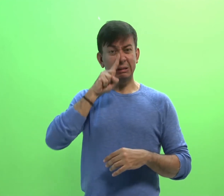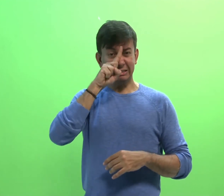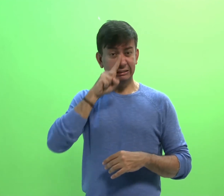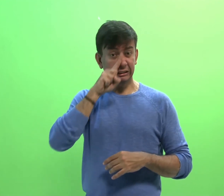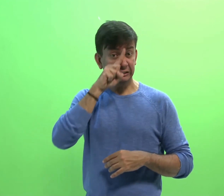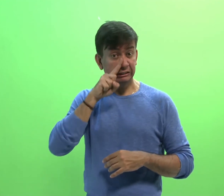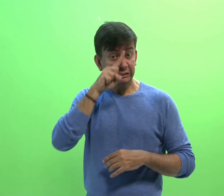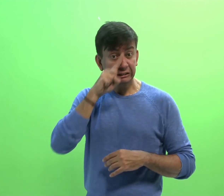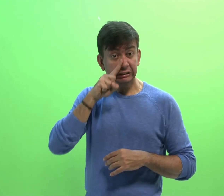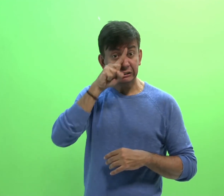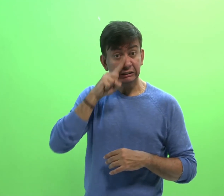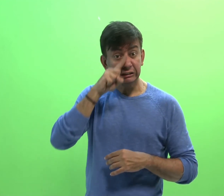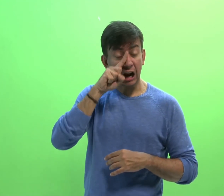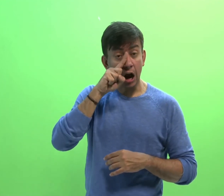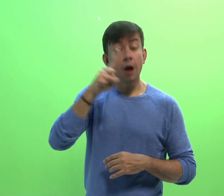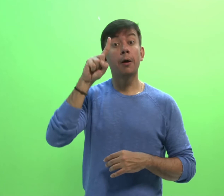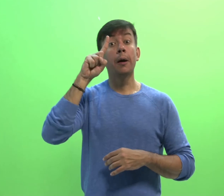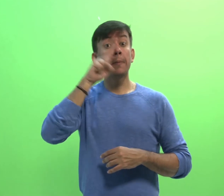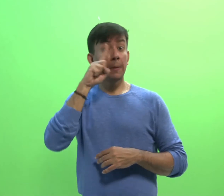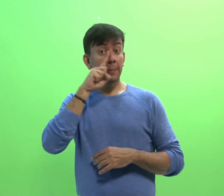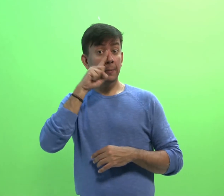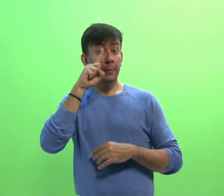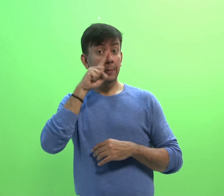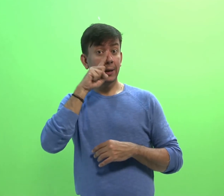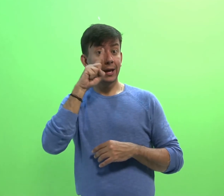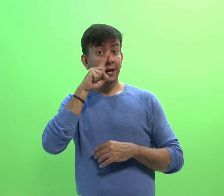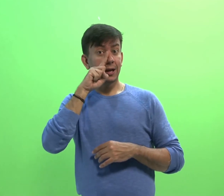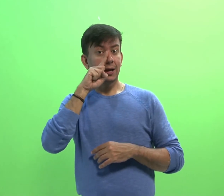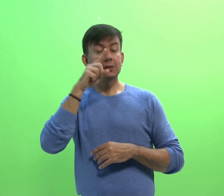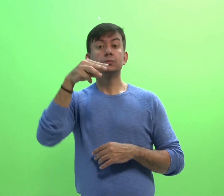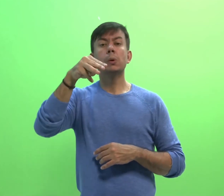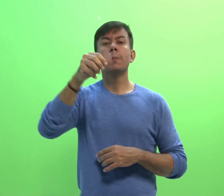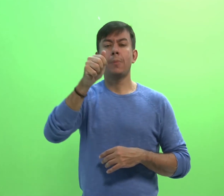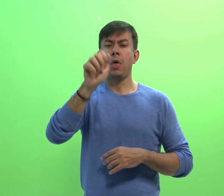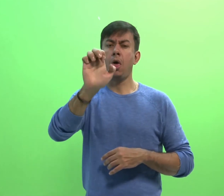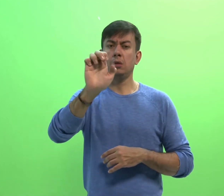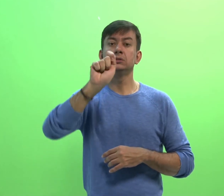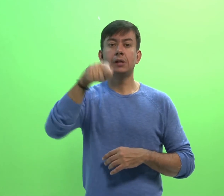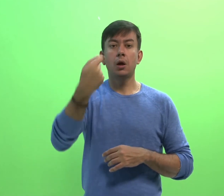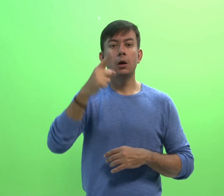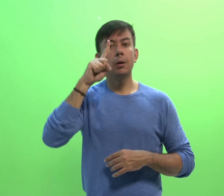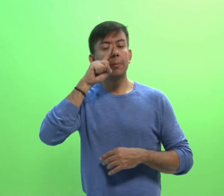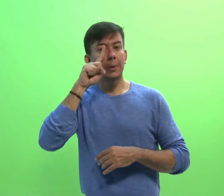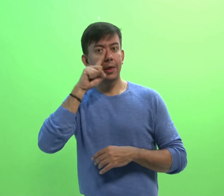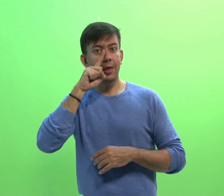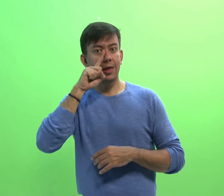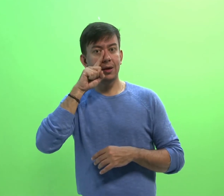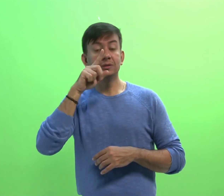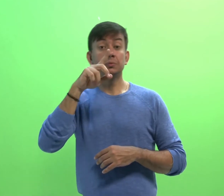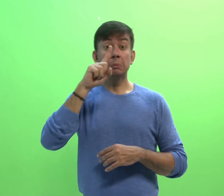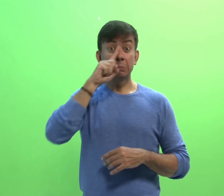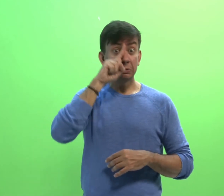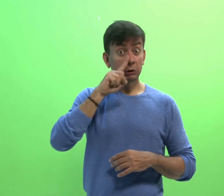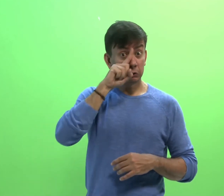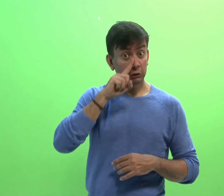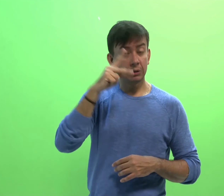Perigoso, biscoito ou mamãe. Sinal para mãe, perigoso.